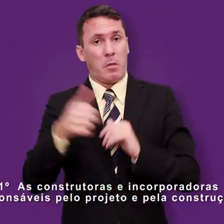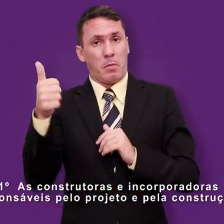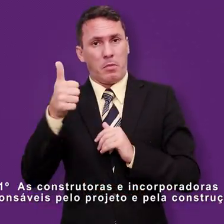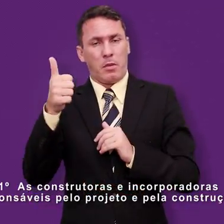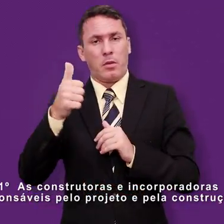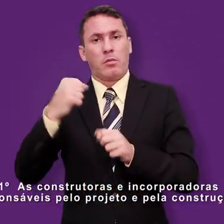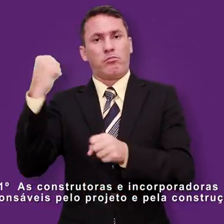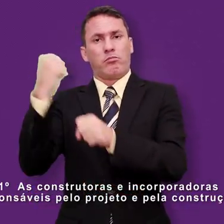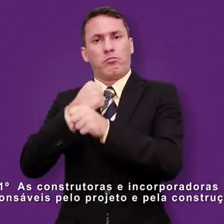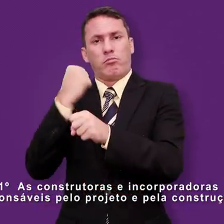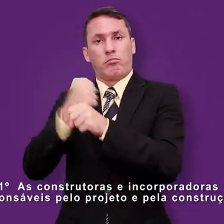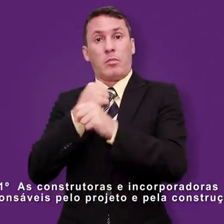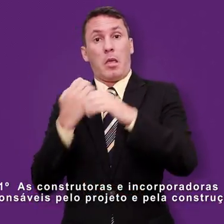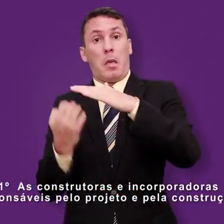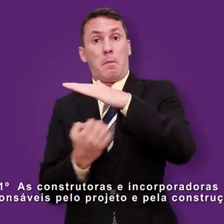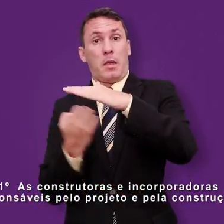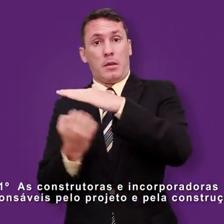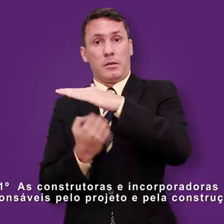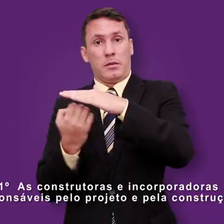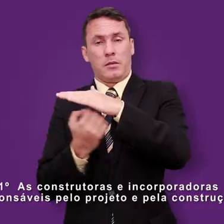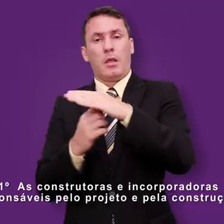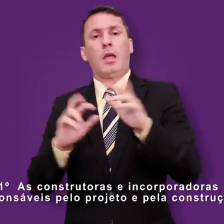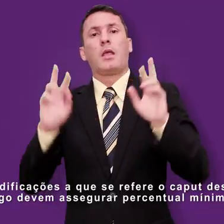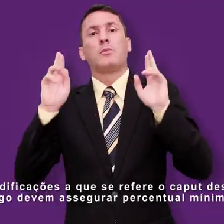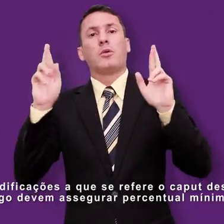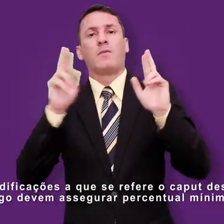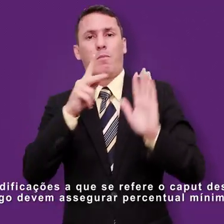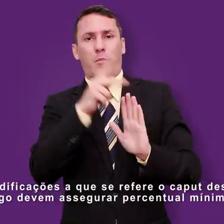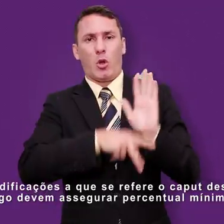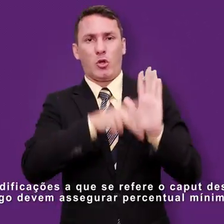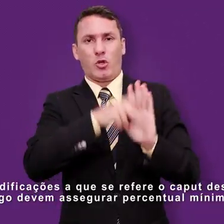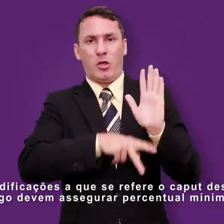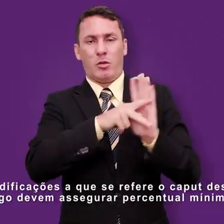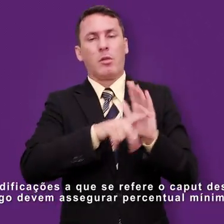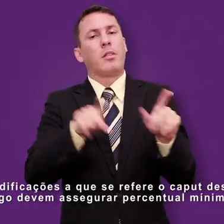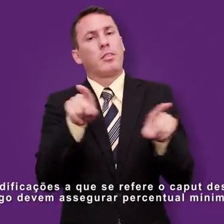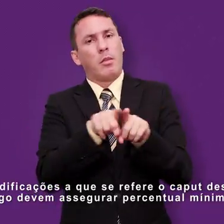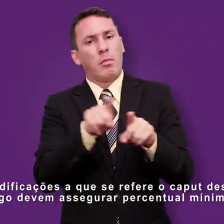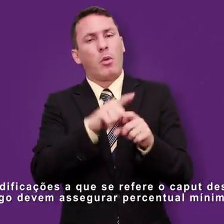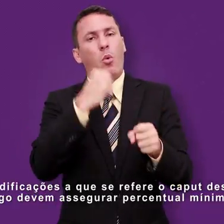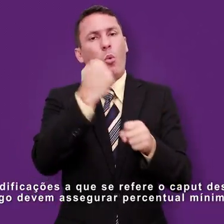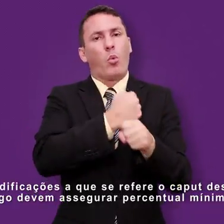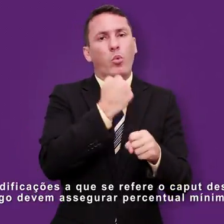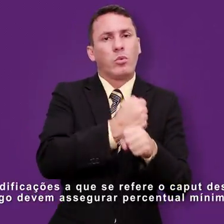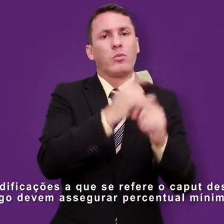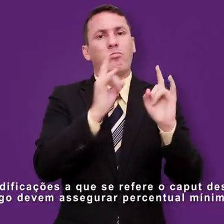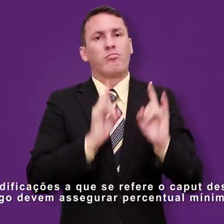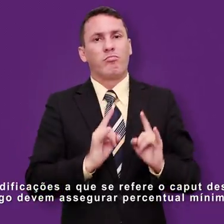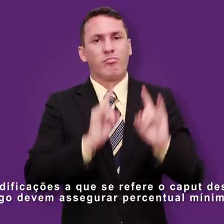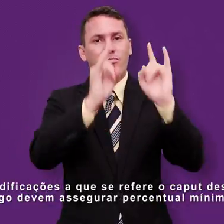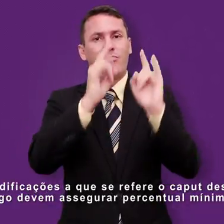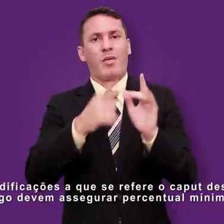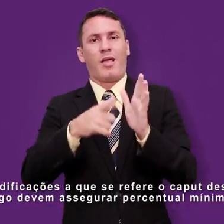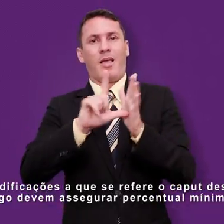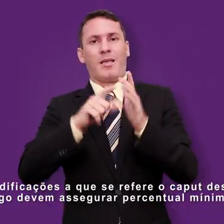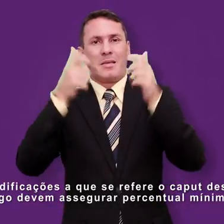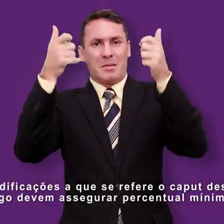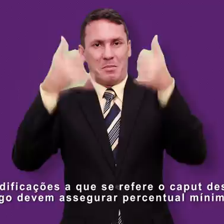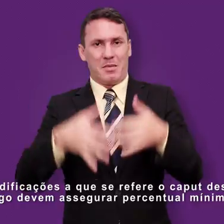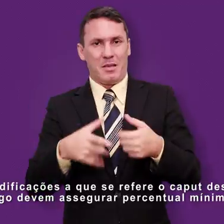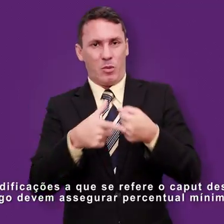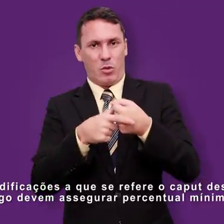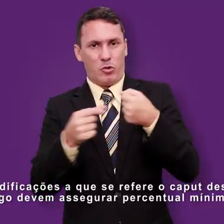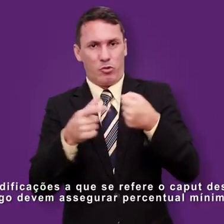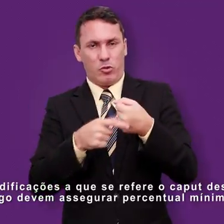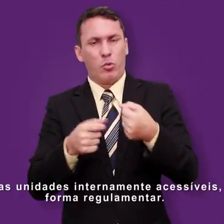incorporadoras responsáveis pelo projeto e pela construção das edificações a que se refere o caput deste artigo devem